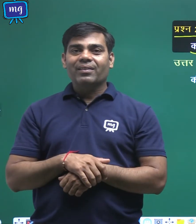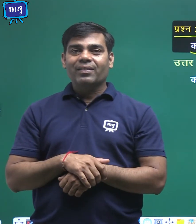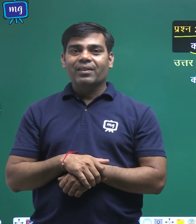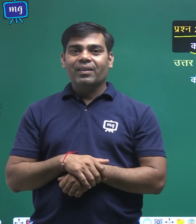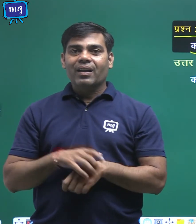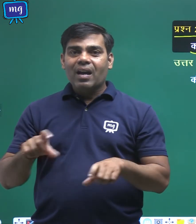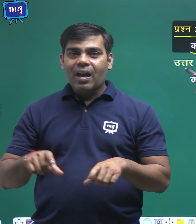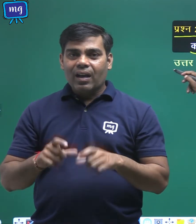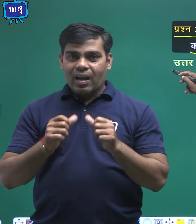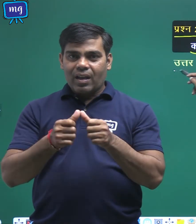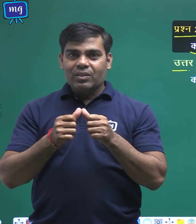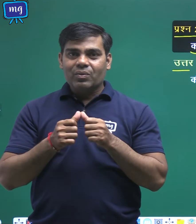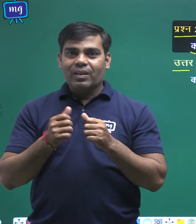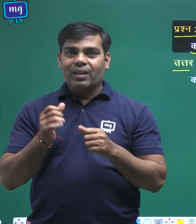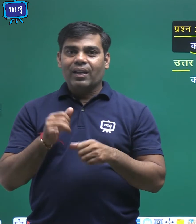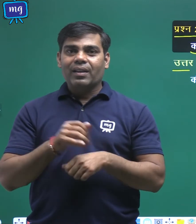उत्तर है